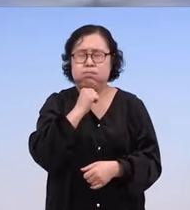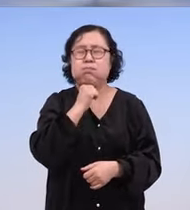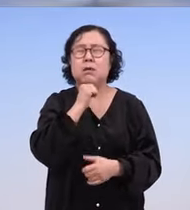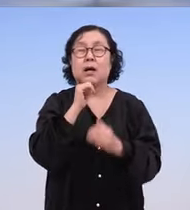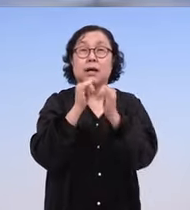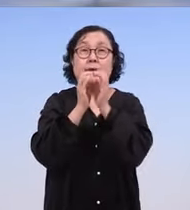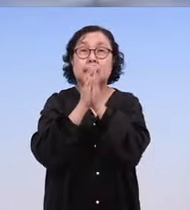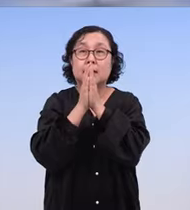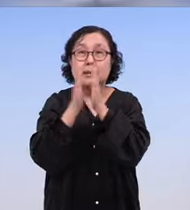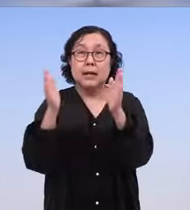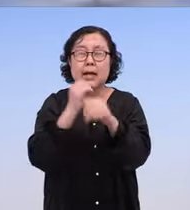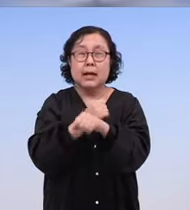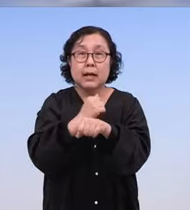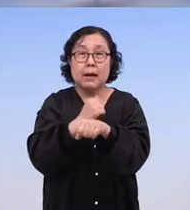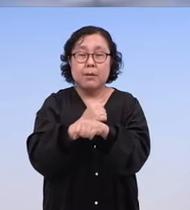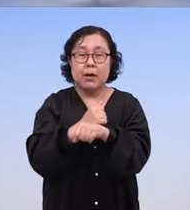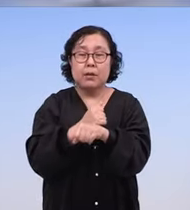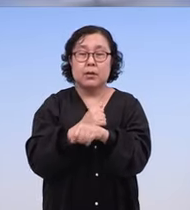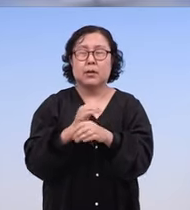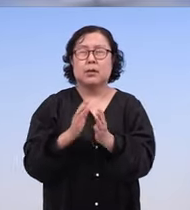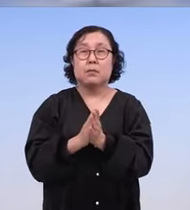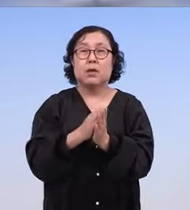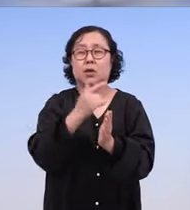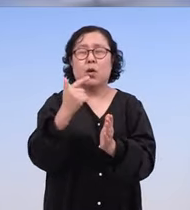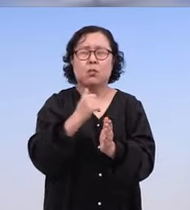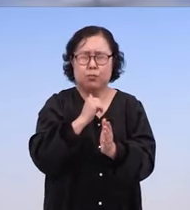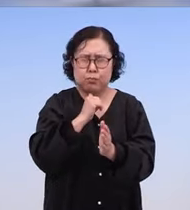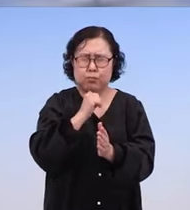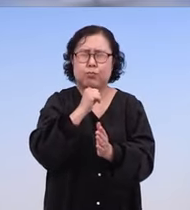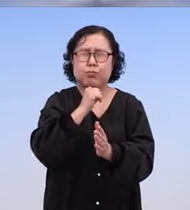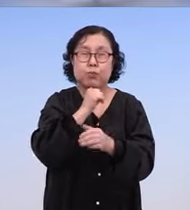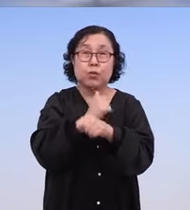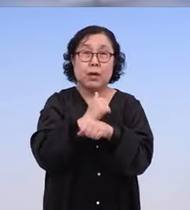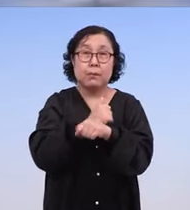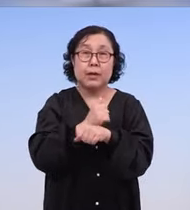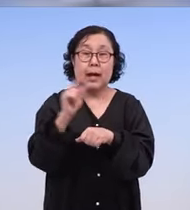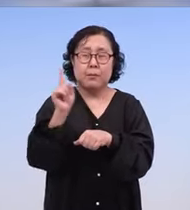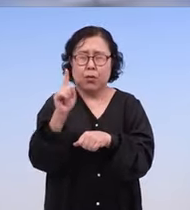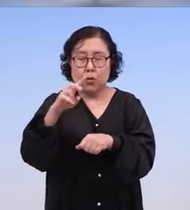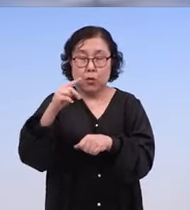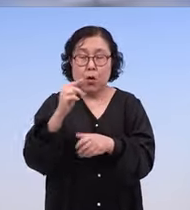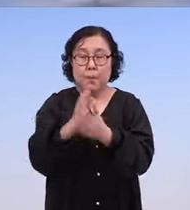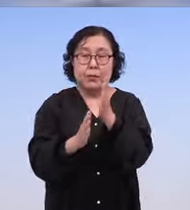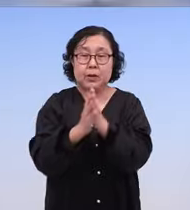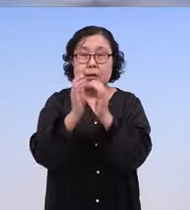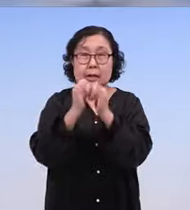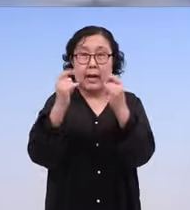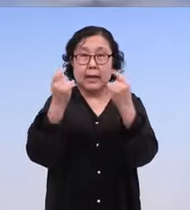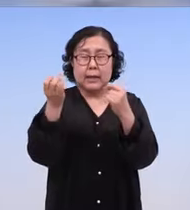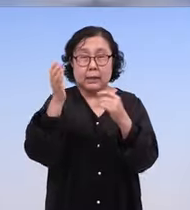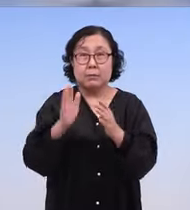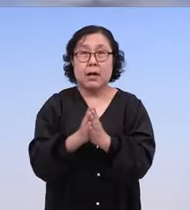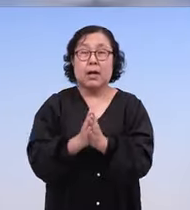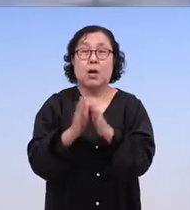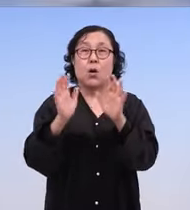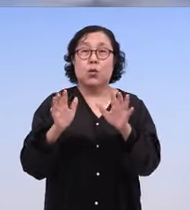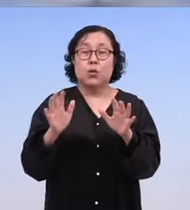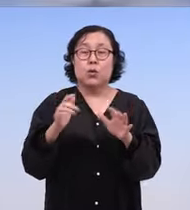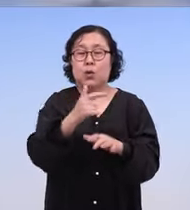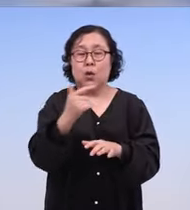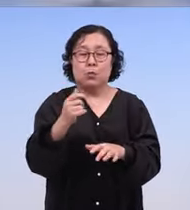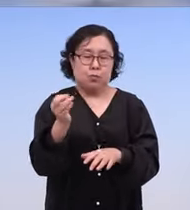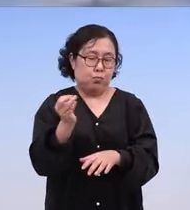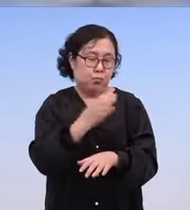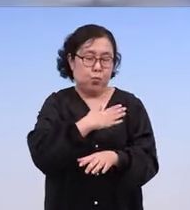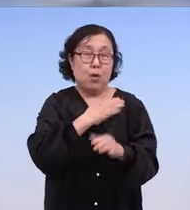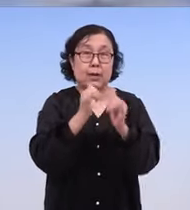시작하면요 말로 다 할 수 없이 초라해요. 아무것도 없는 자 같으나 오늘도 너무너무